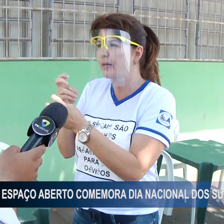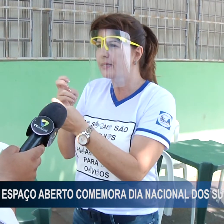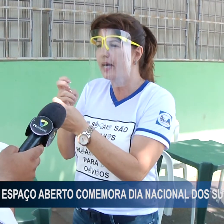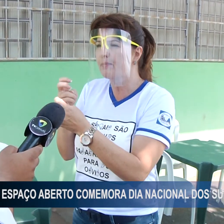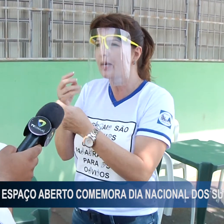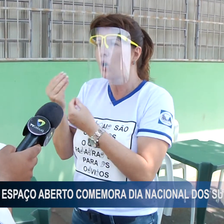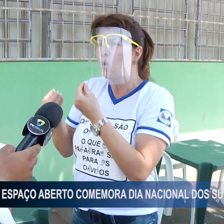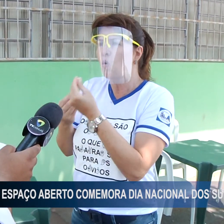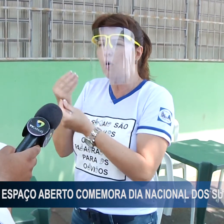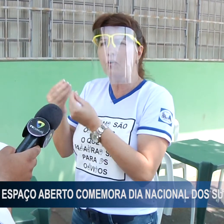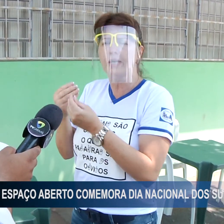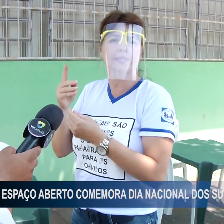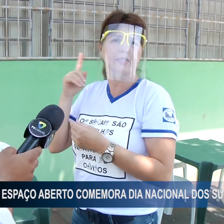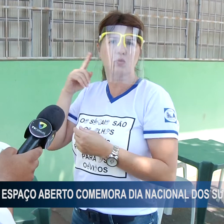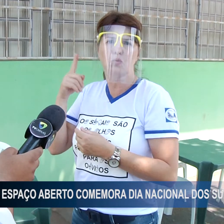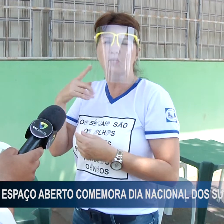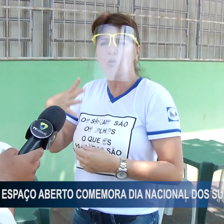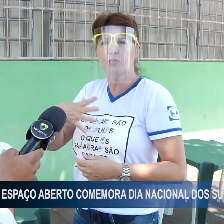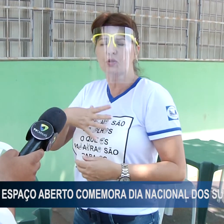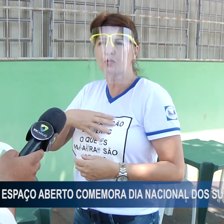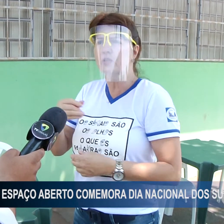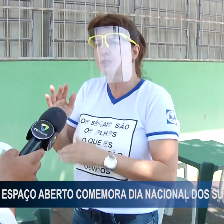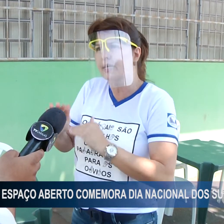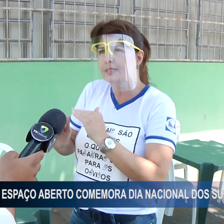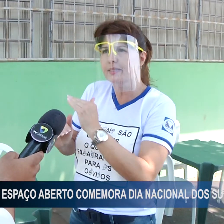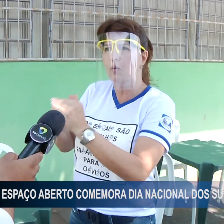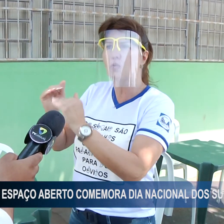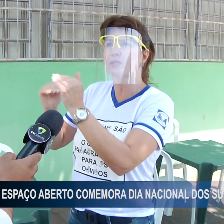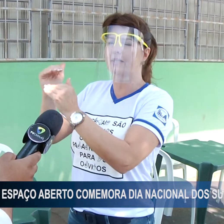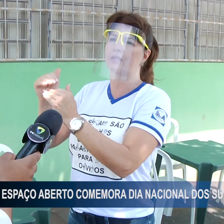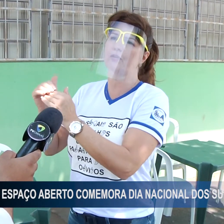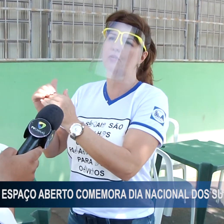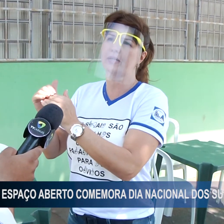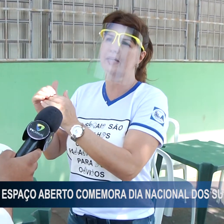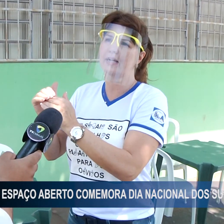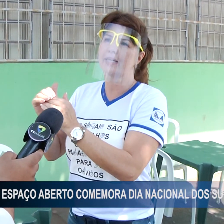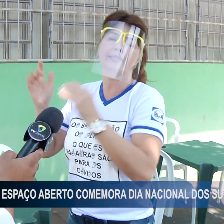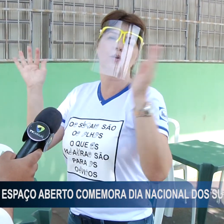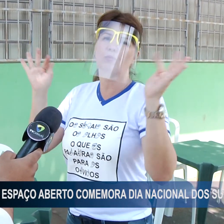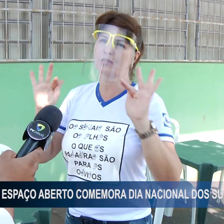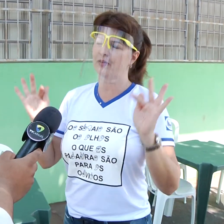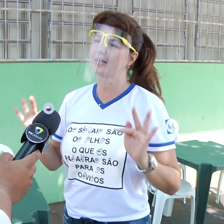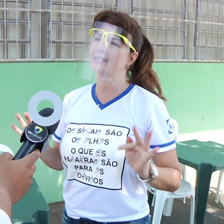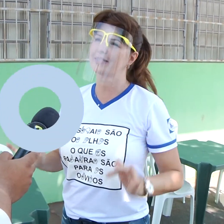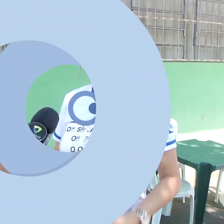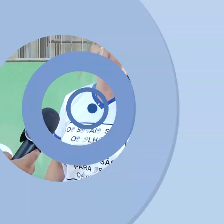percebem como que esses surdos, como que os filhos deles estão conseguindo evoluir. Estão muito felizes também.